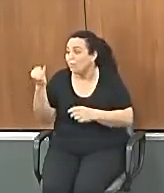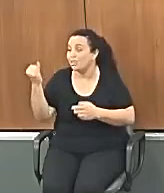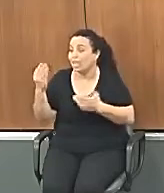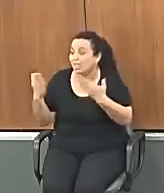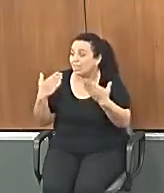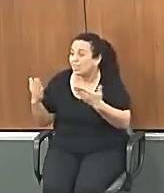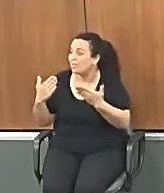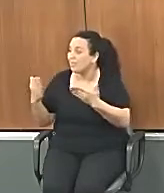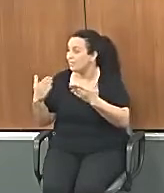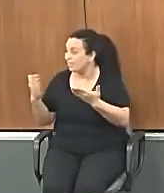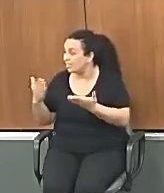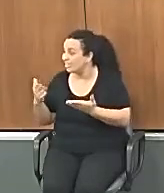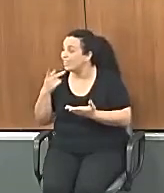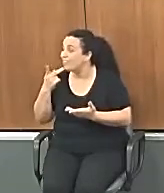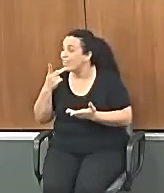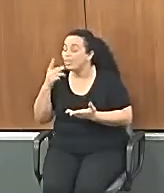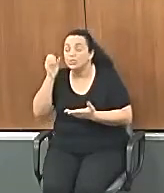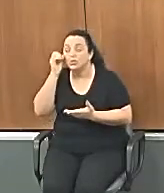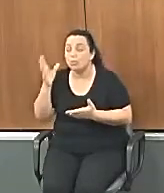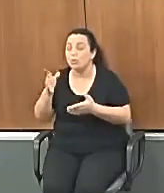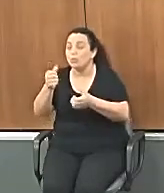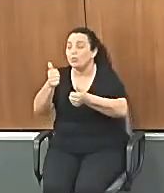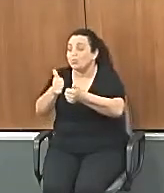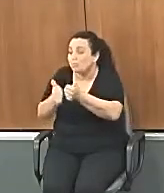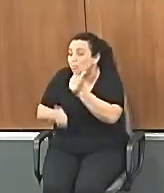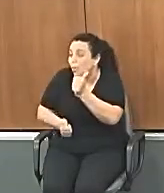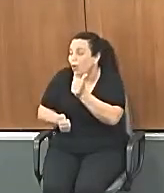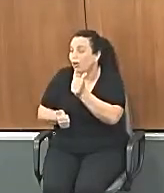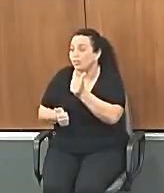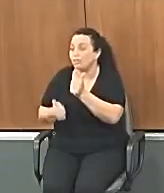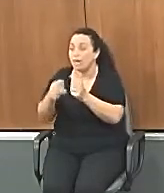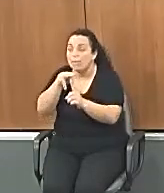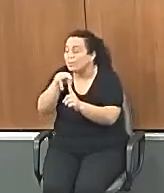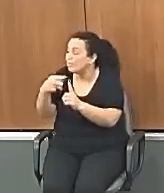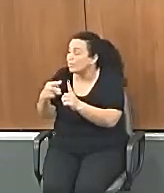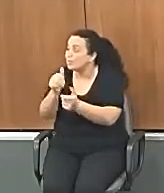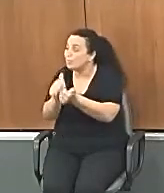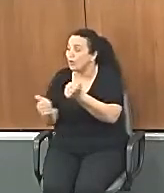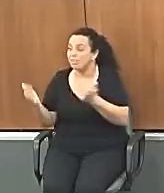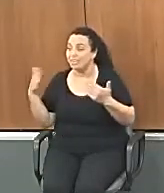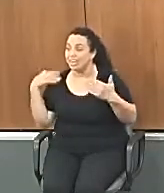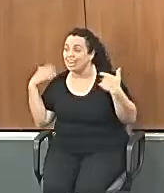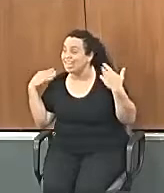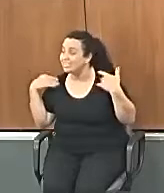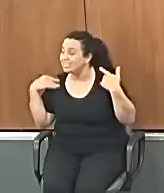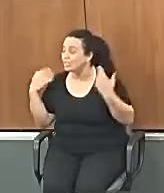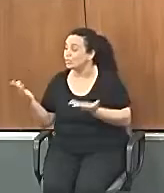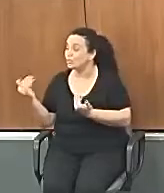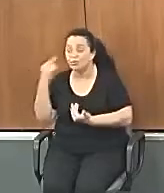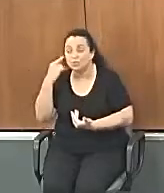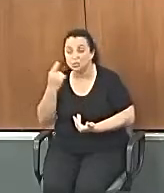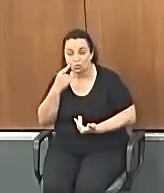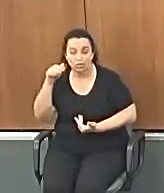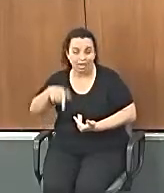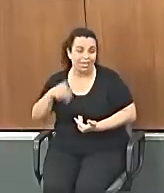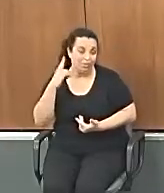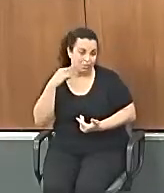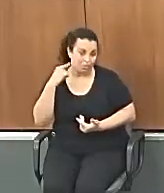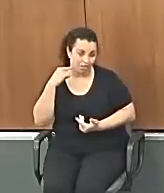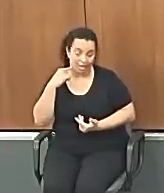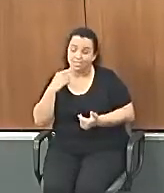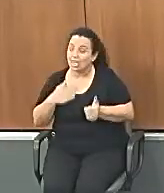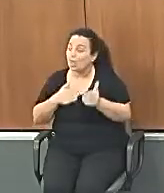realmente é o esporte a perspectiva do esporte e do lazer na questão do jovem surdo do estado eu acompanho de perto